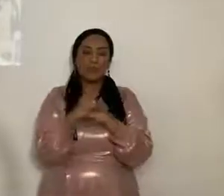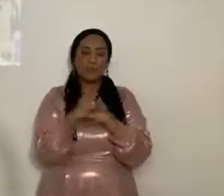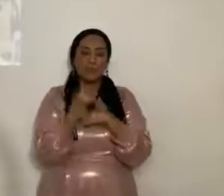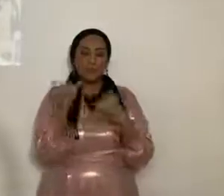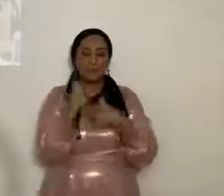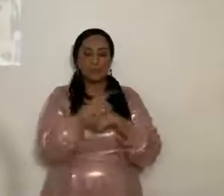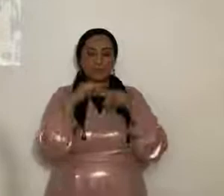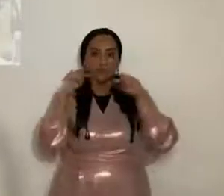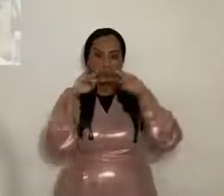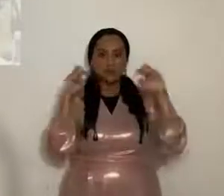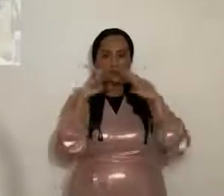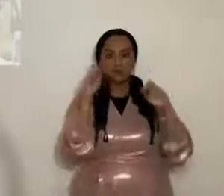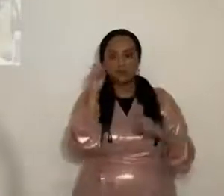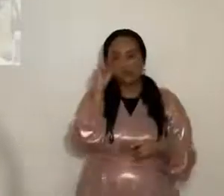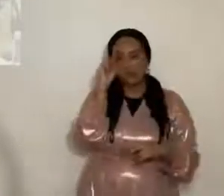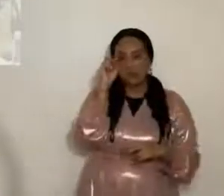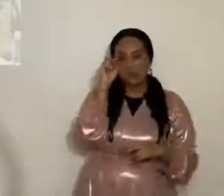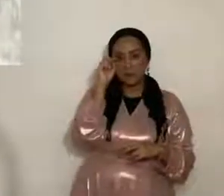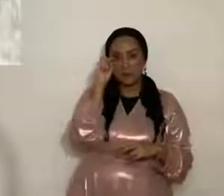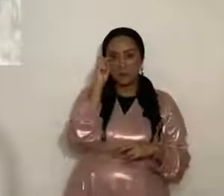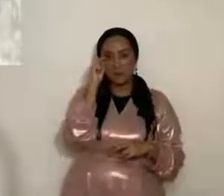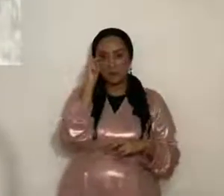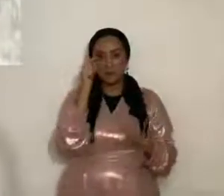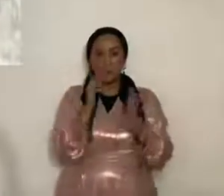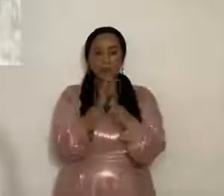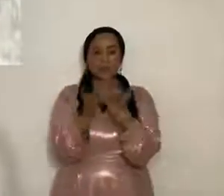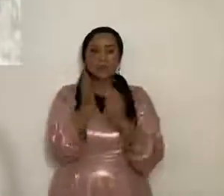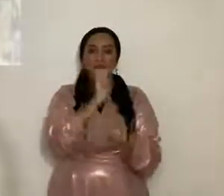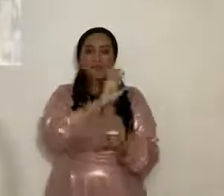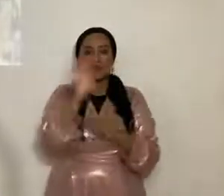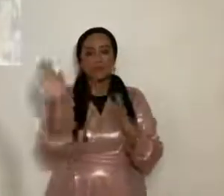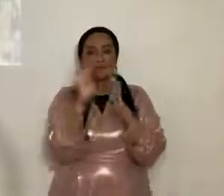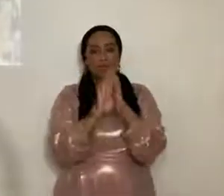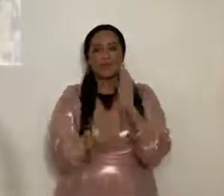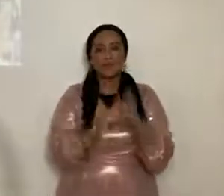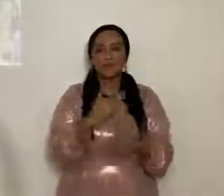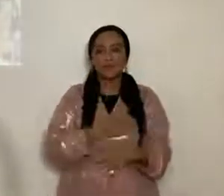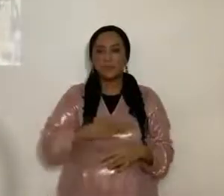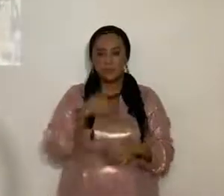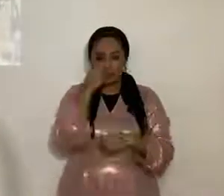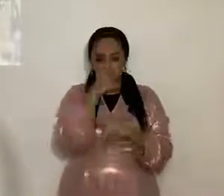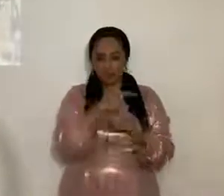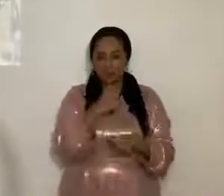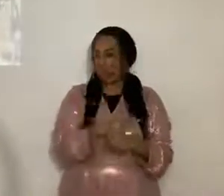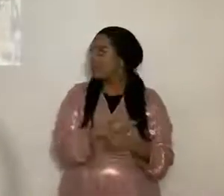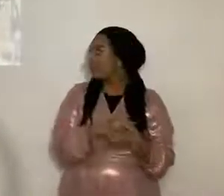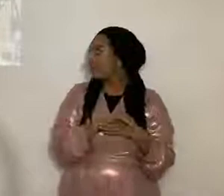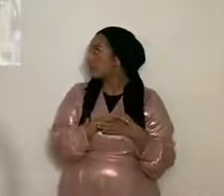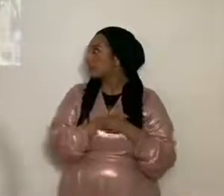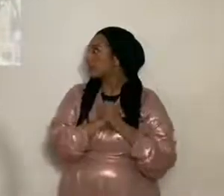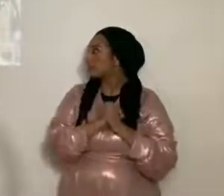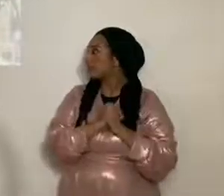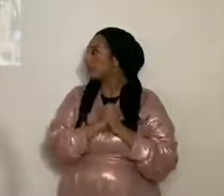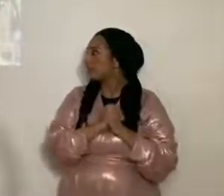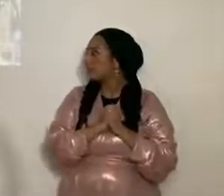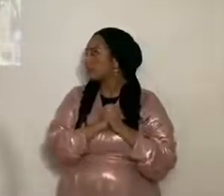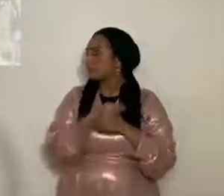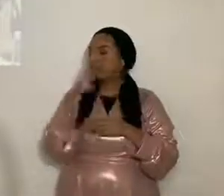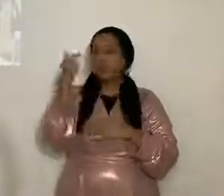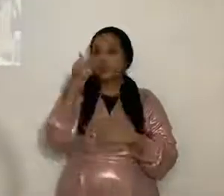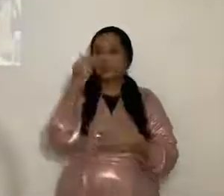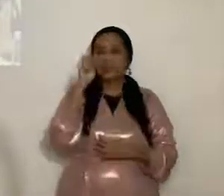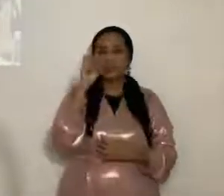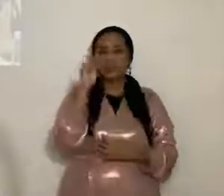vamos a analizar. Abran su Biblia, amados Ajim, amados hermanos, Abajayot, hermanas, en